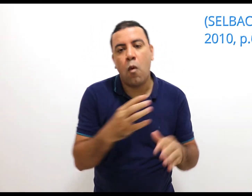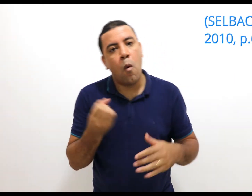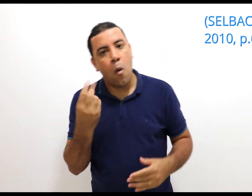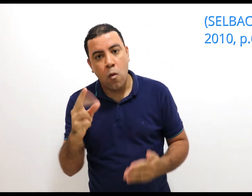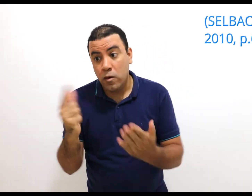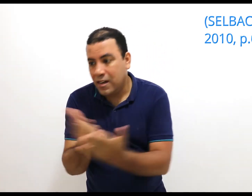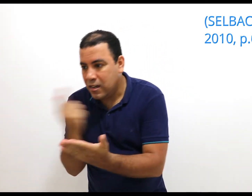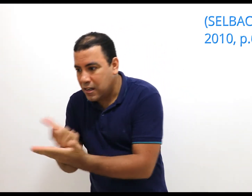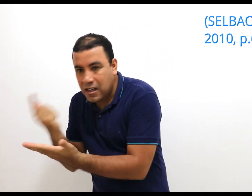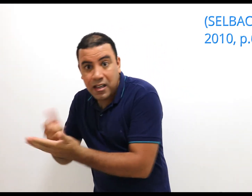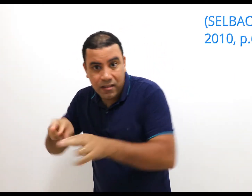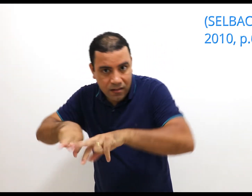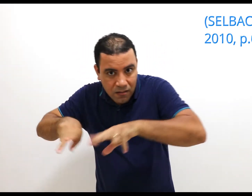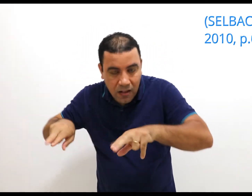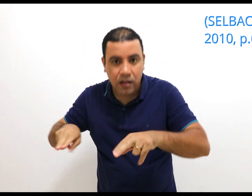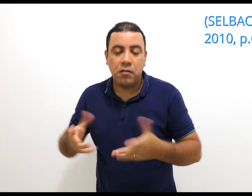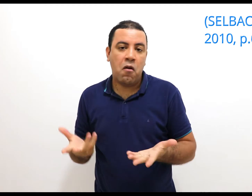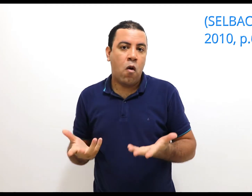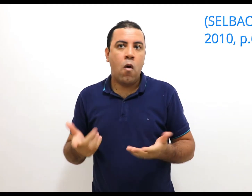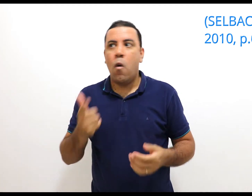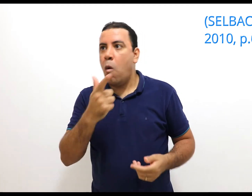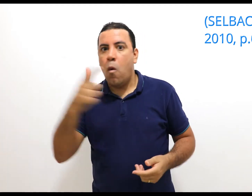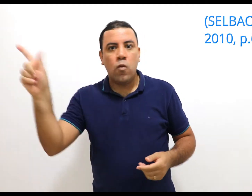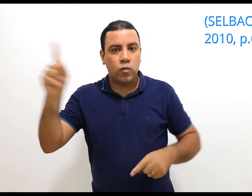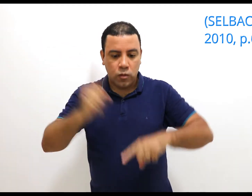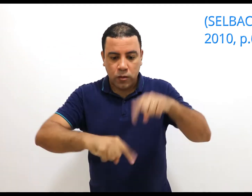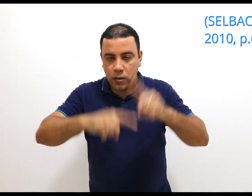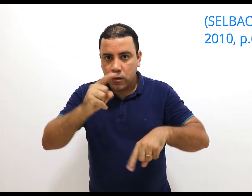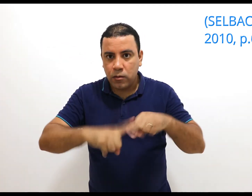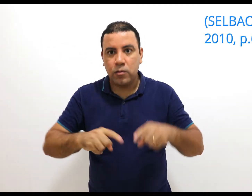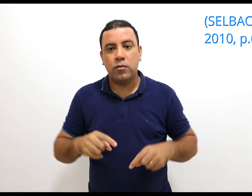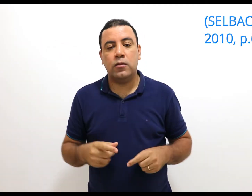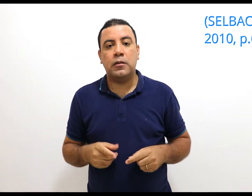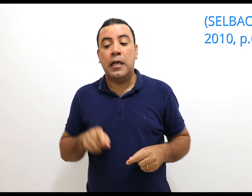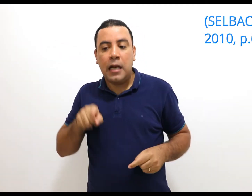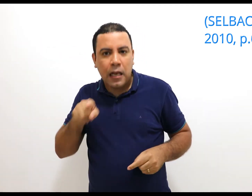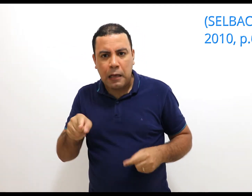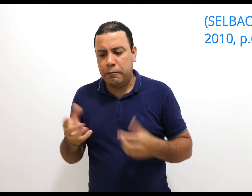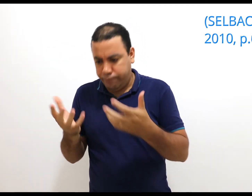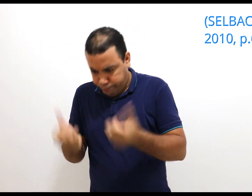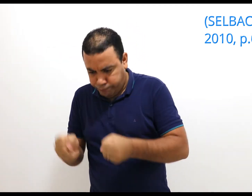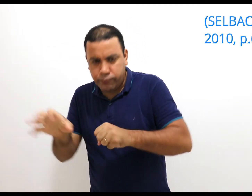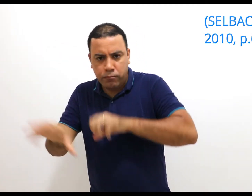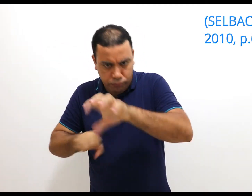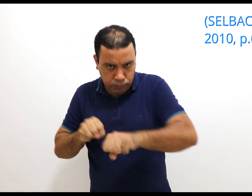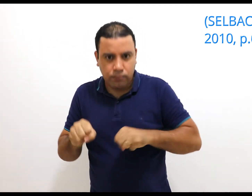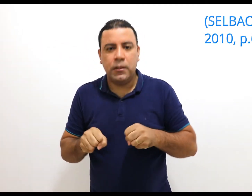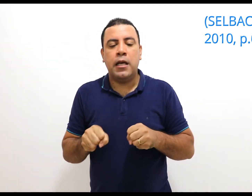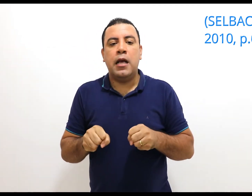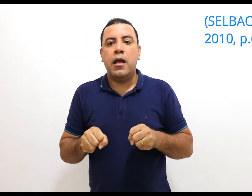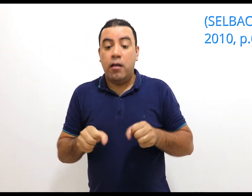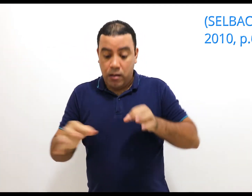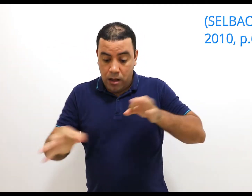livros didáticos adotados pelo professor, outros recursos que